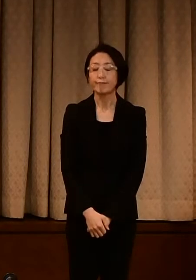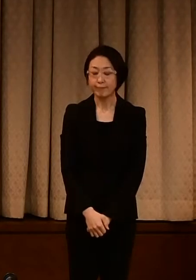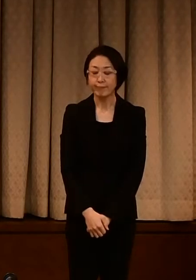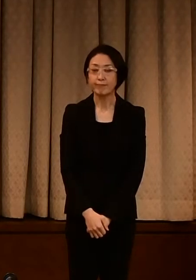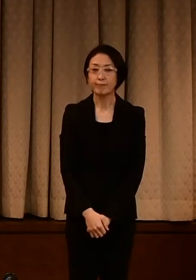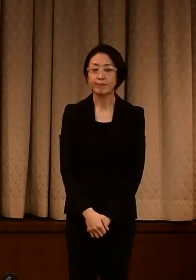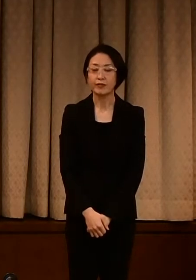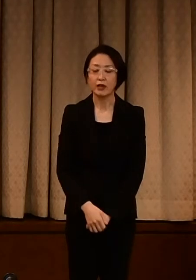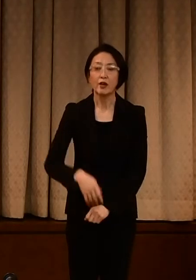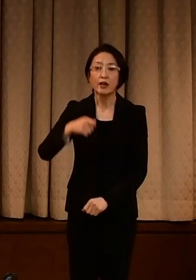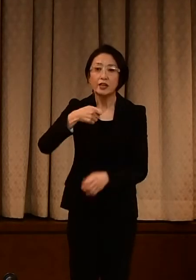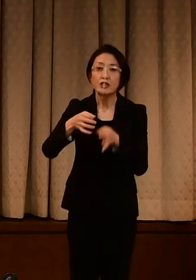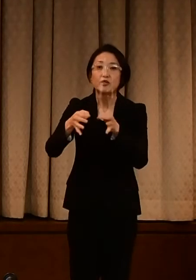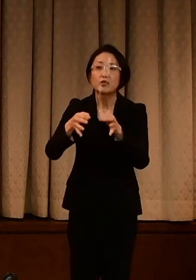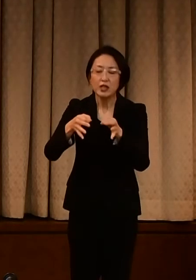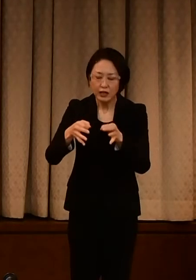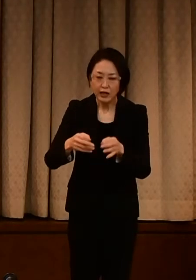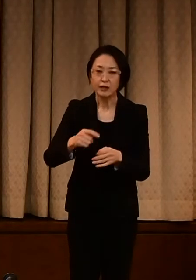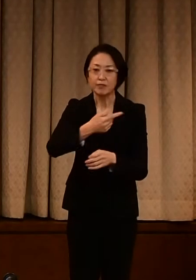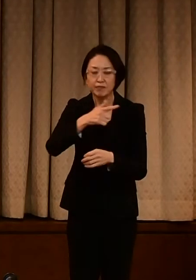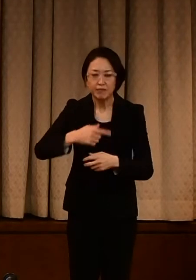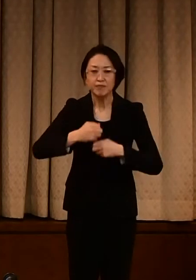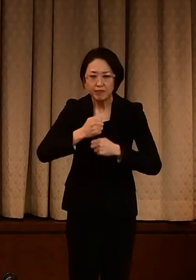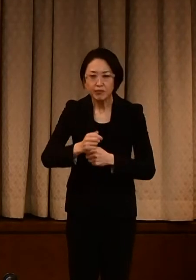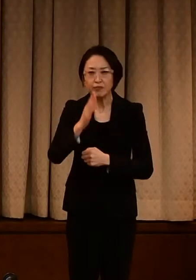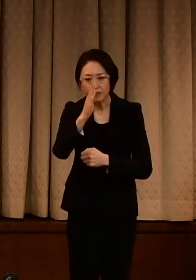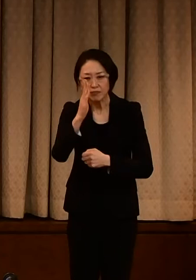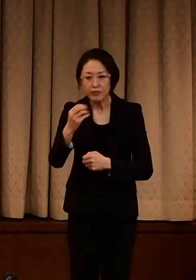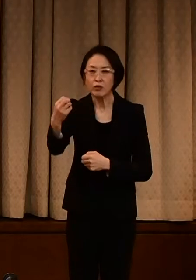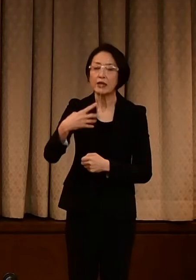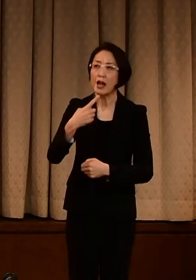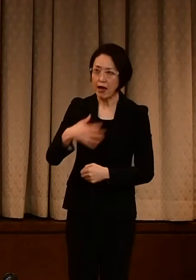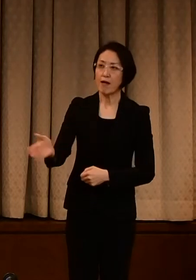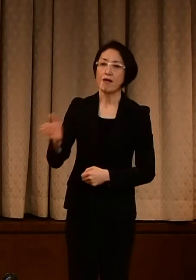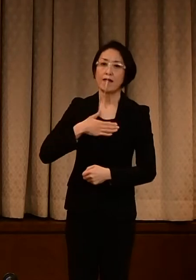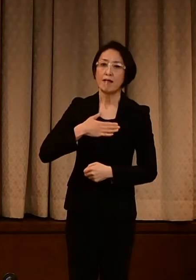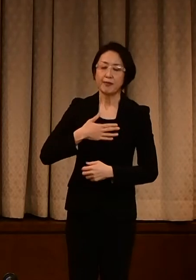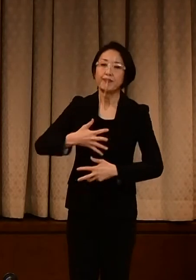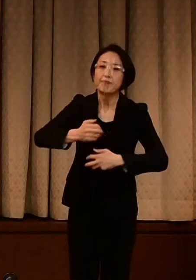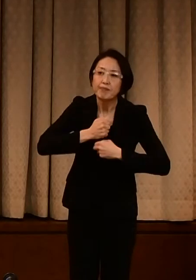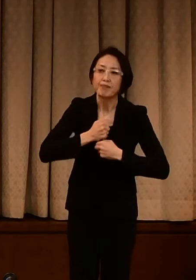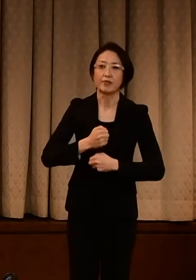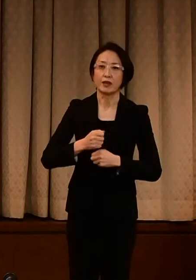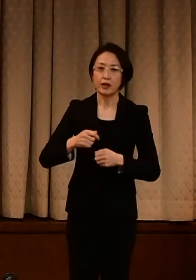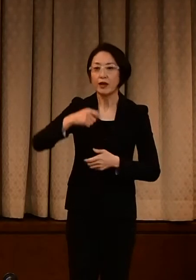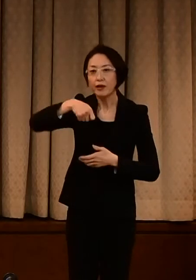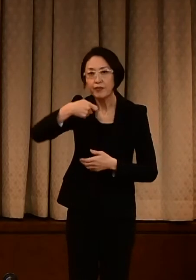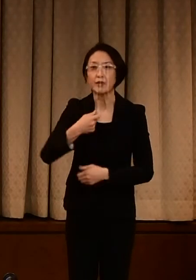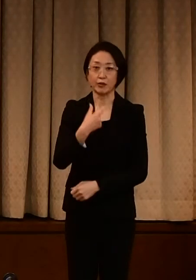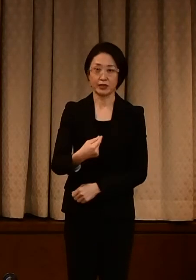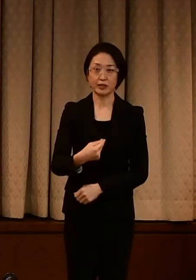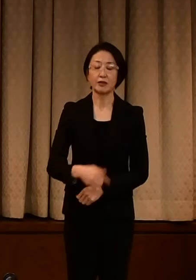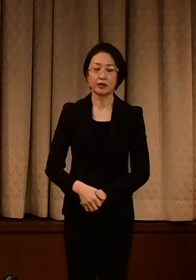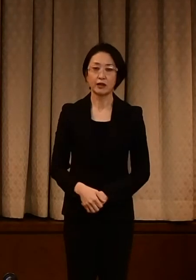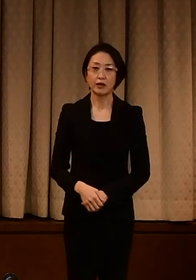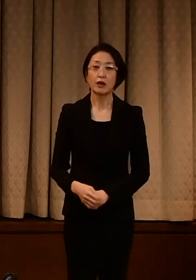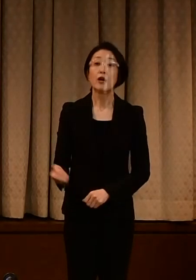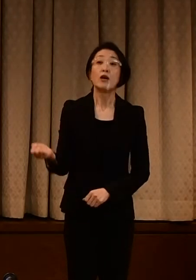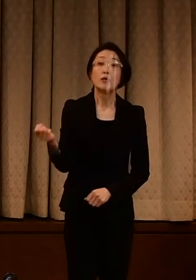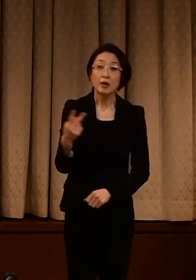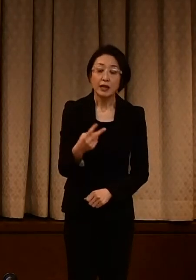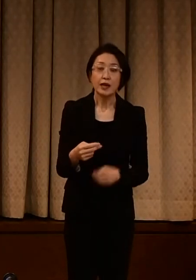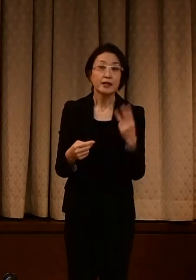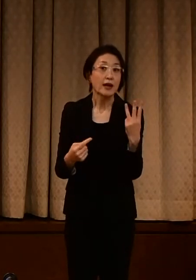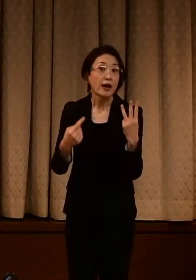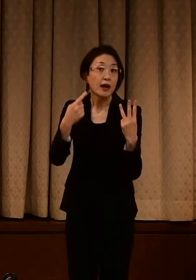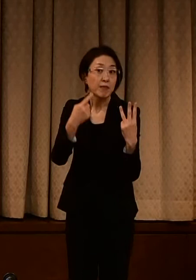求める感染防止策に積極的に協力をしてください。その他、 3回目の接種券が届きましたら速やかに